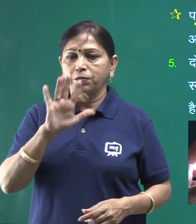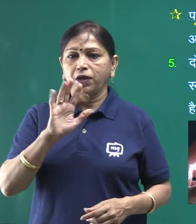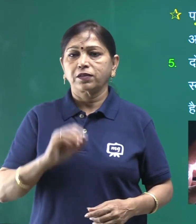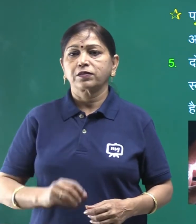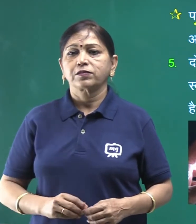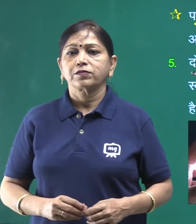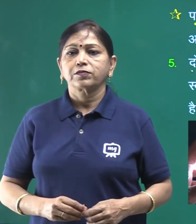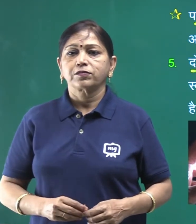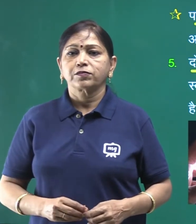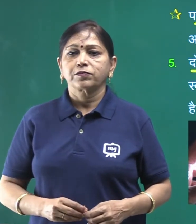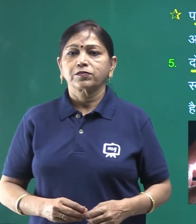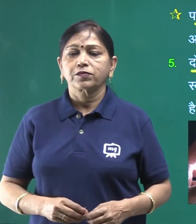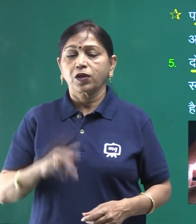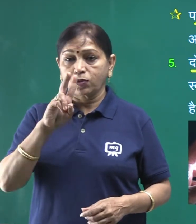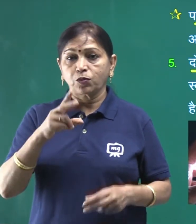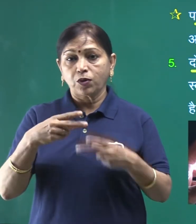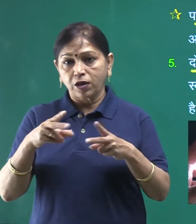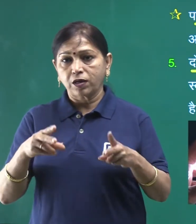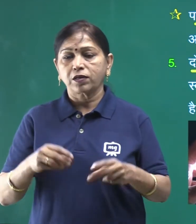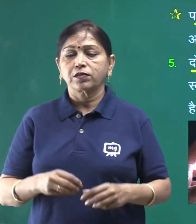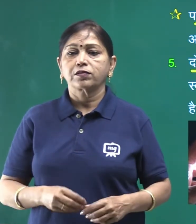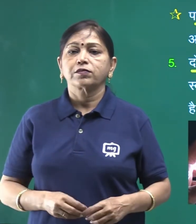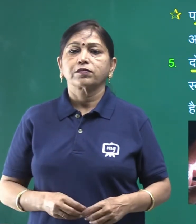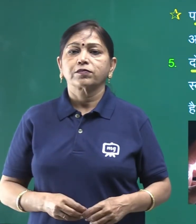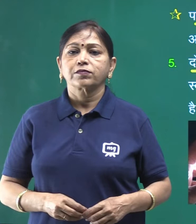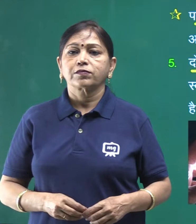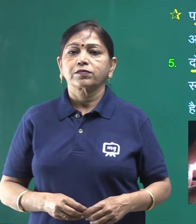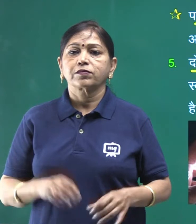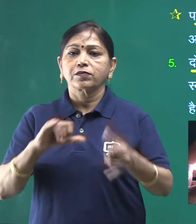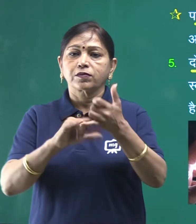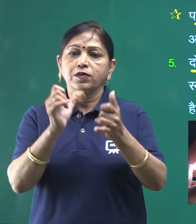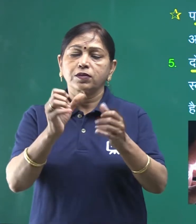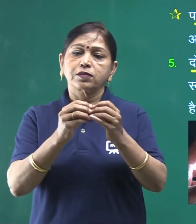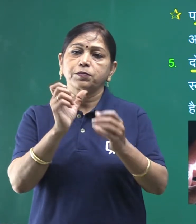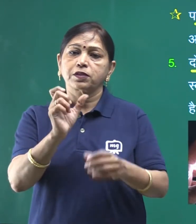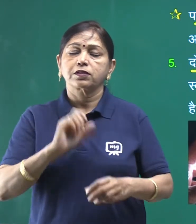5, 2 विभिन्न पदार्थों के